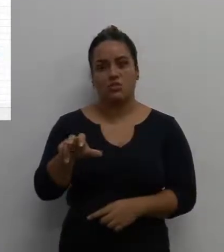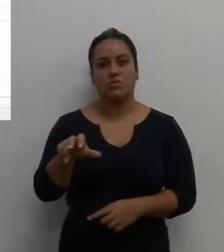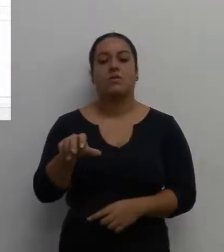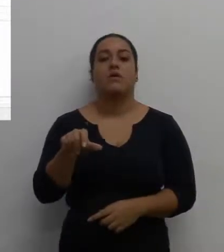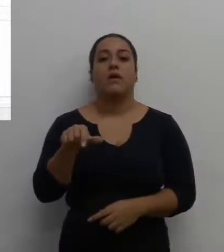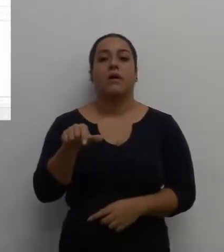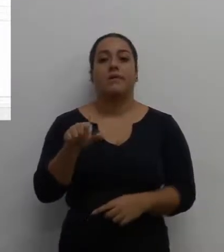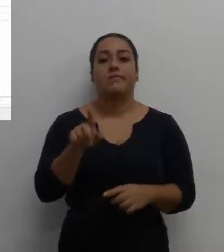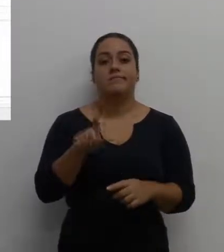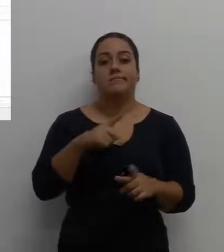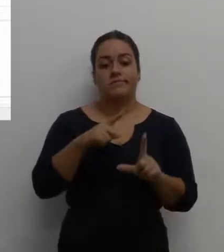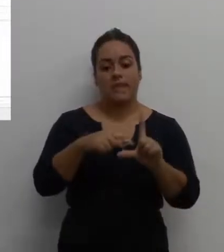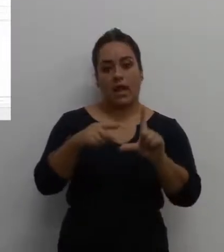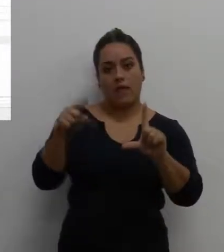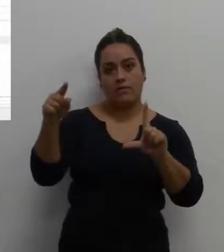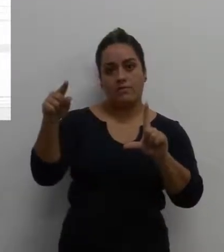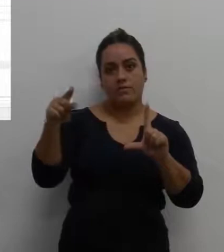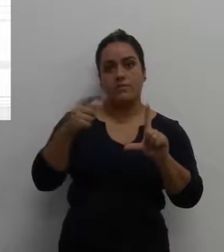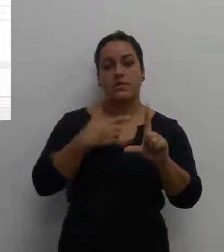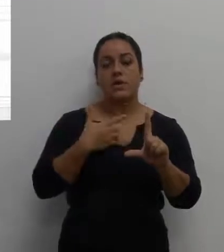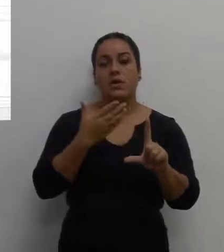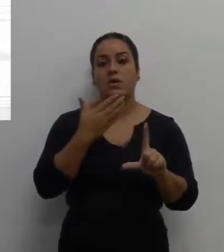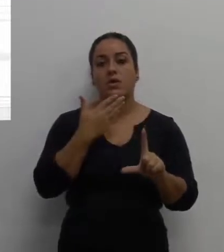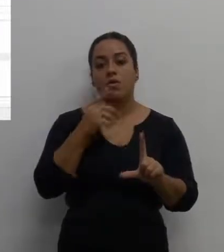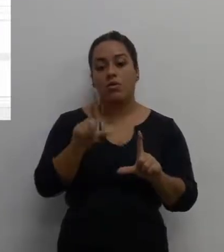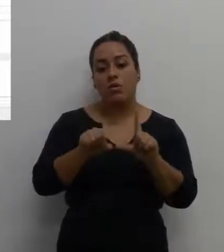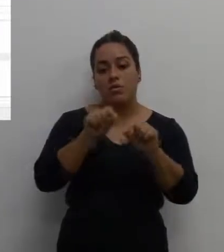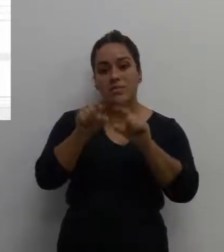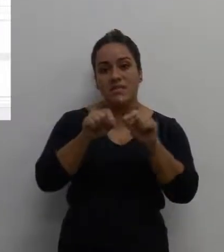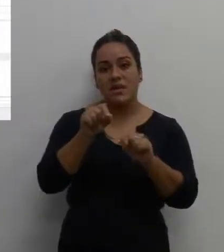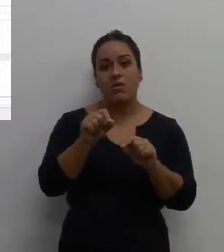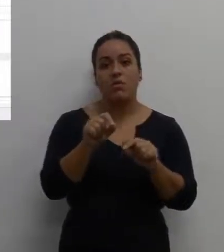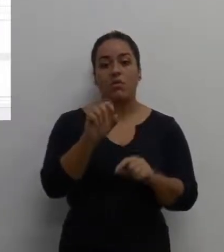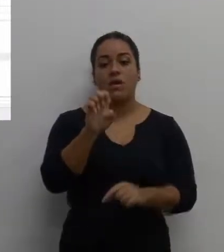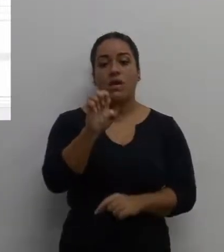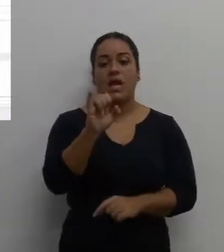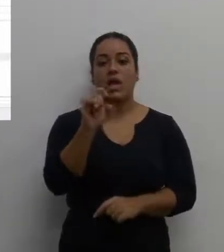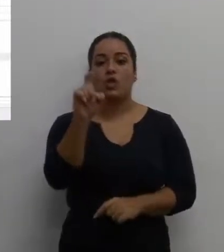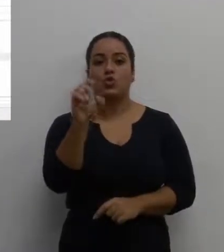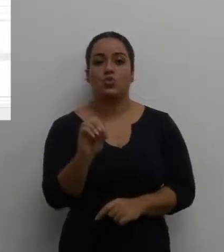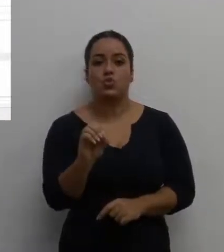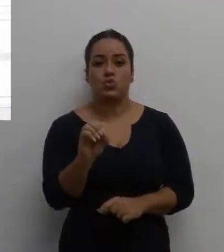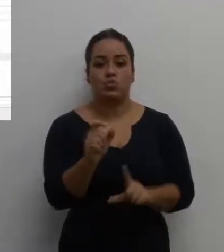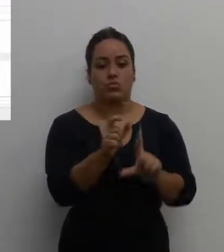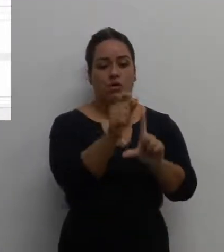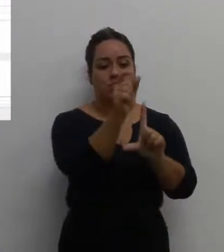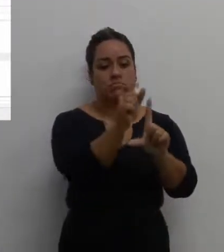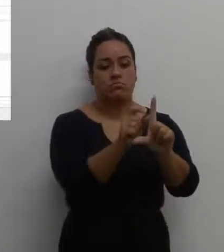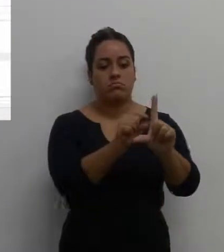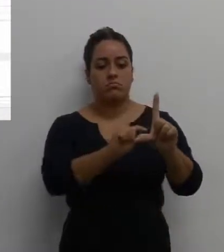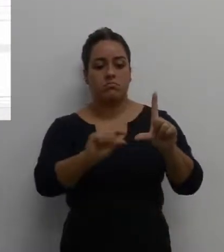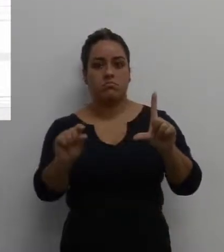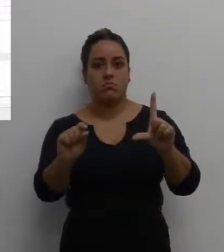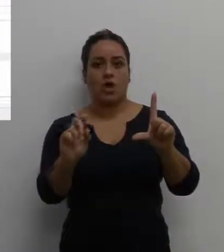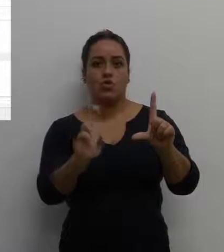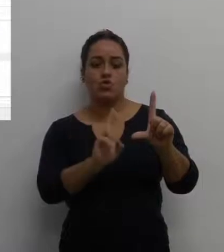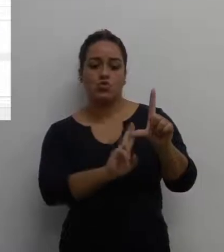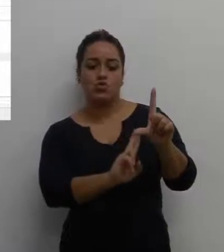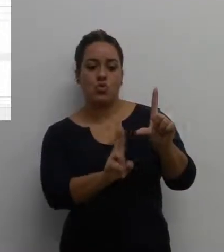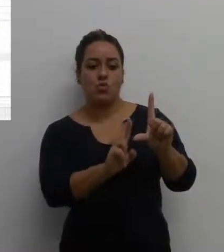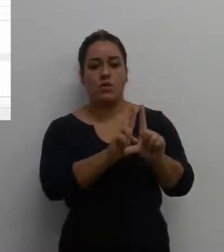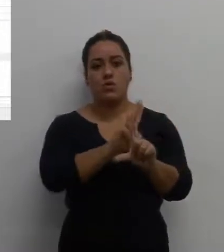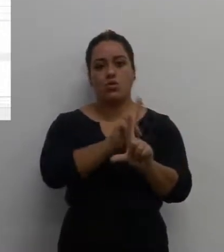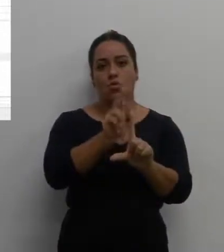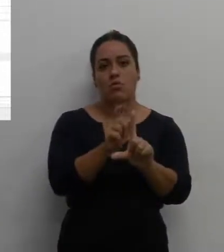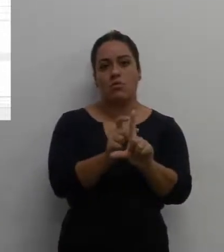direito do mouse em cima do gráfico, eu tenho uma opção chamada eixo. Ali eu posso colocar alguns títulos, como o título do